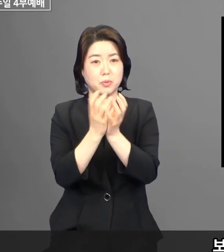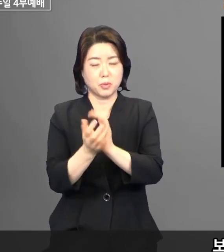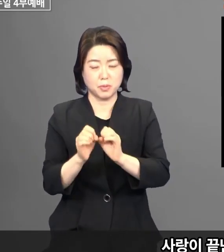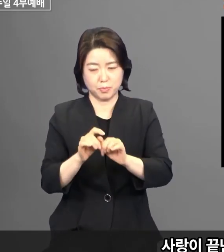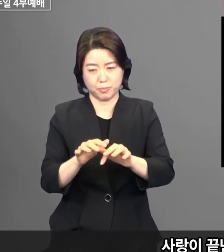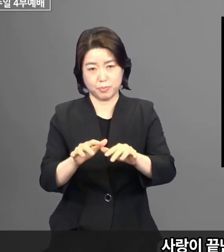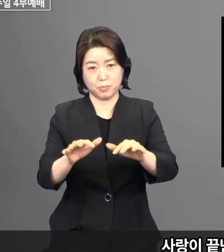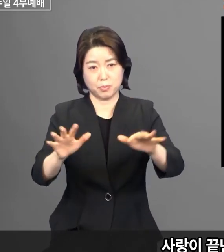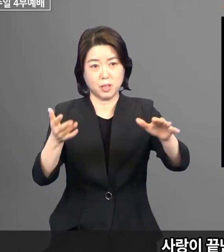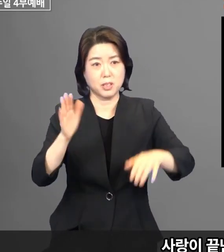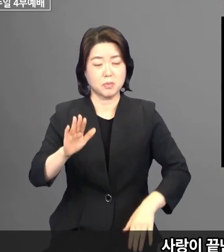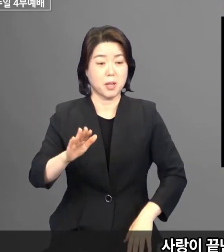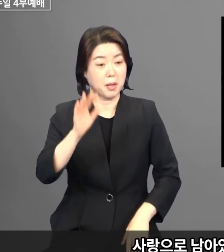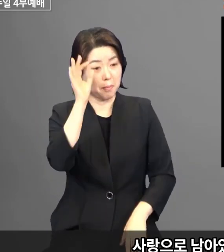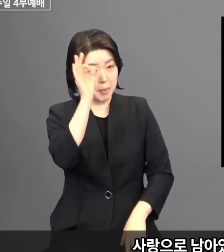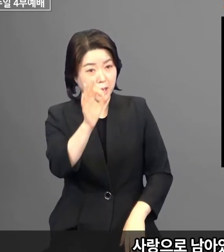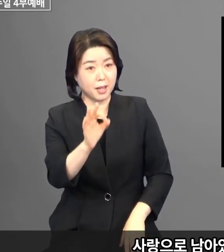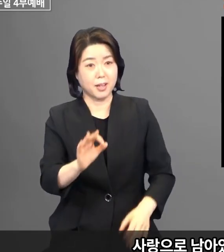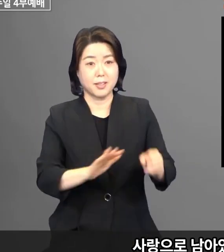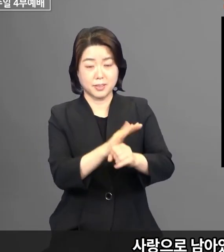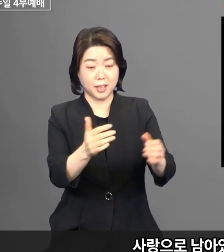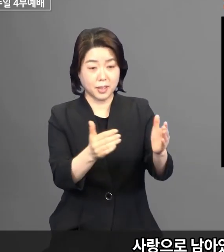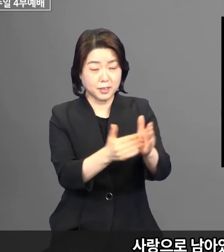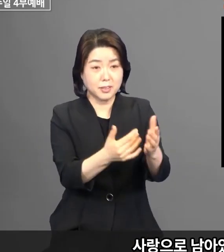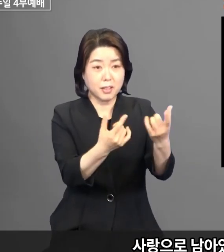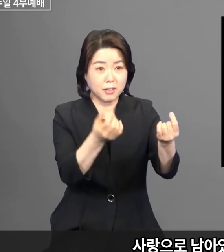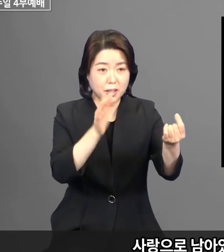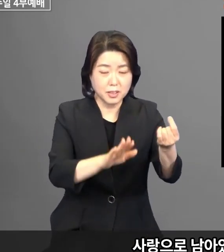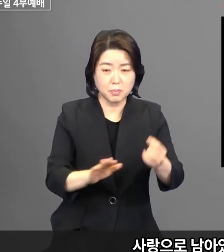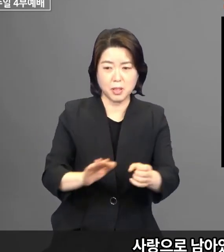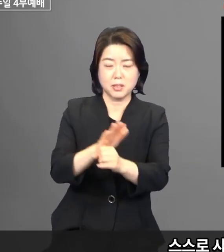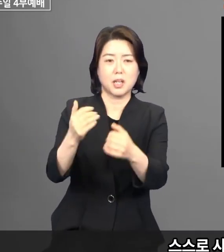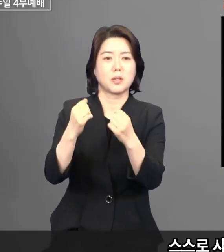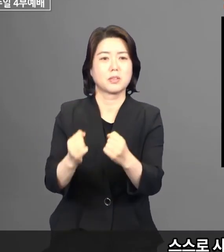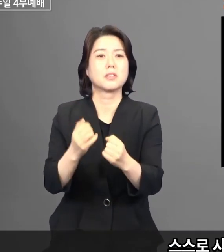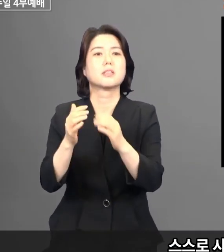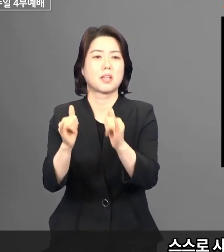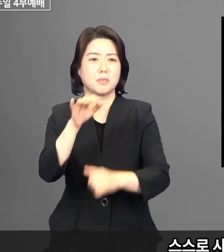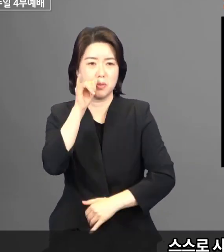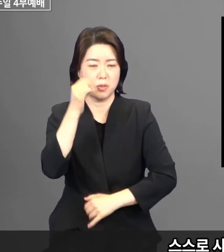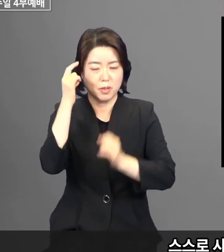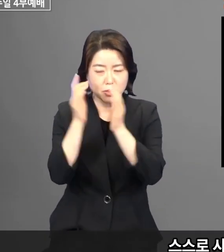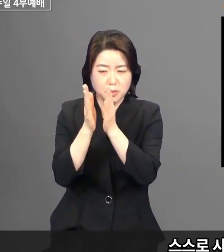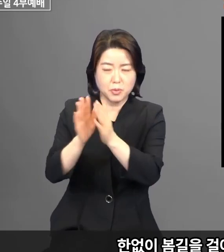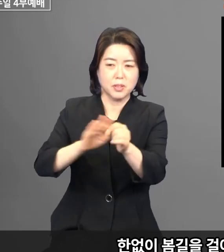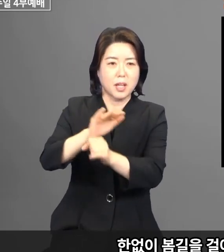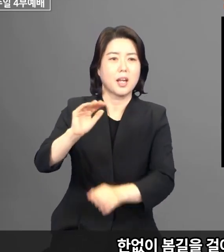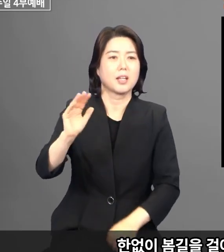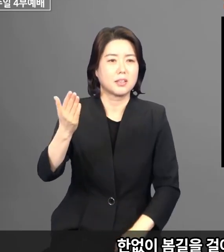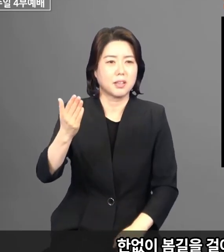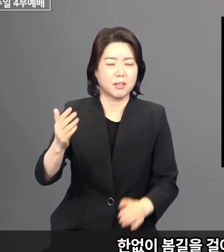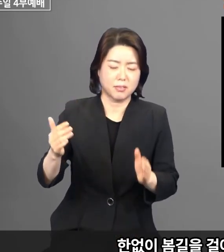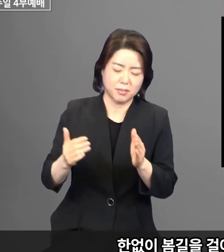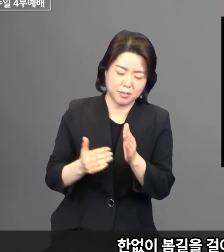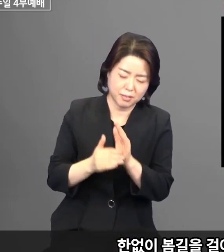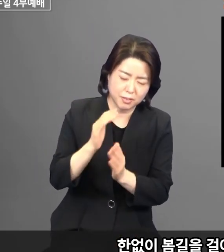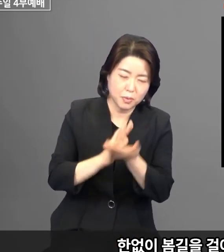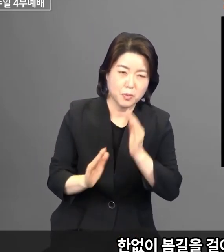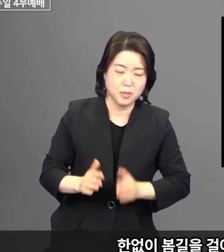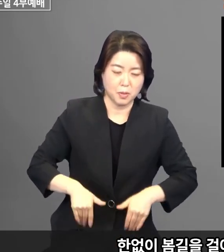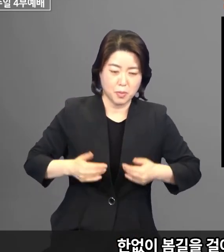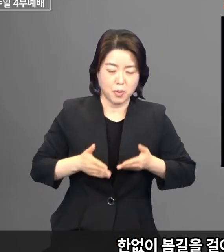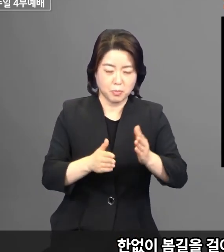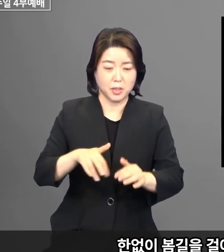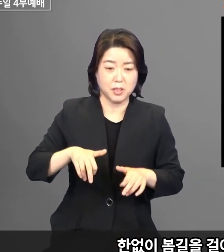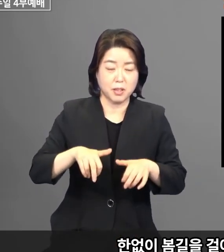보라, 사랑이 끝난 곳에서도 사랑으로 남아있는 사람이 있다. 스스로 사랑이 되어 한없이 봄길을